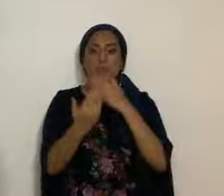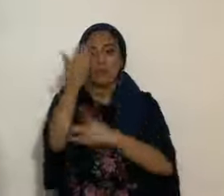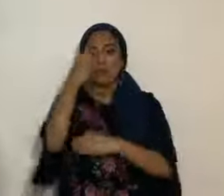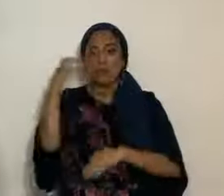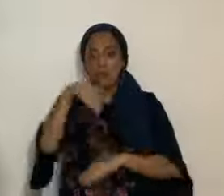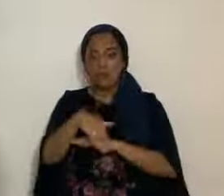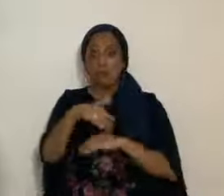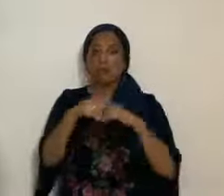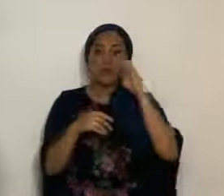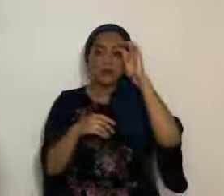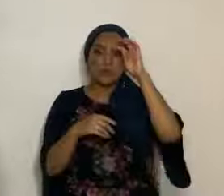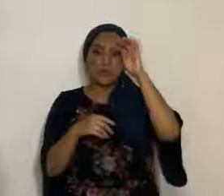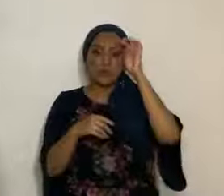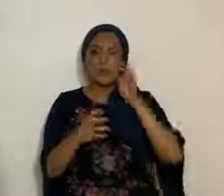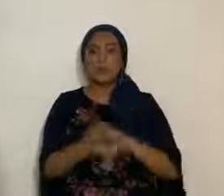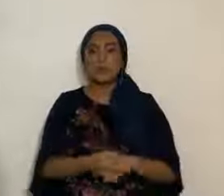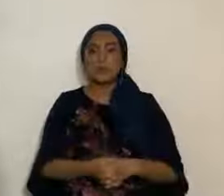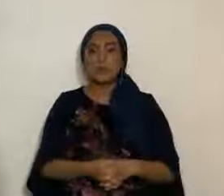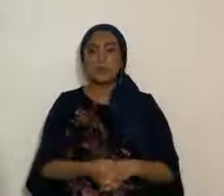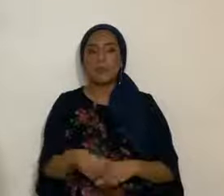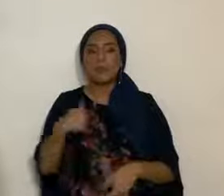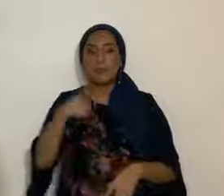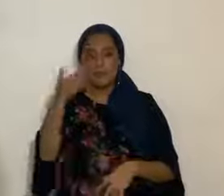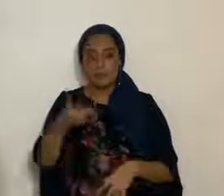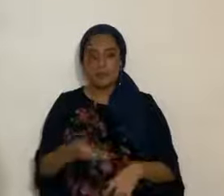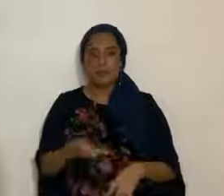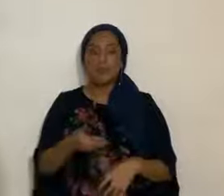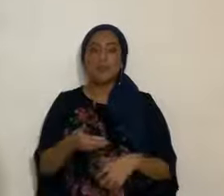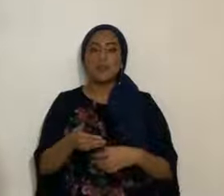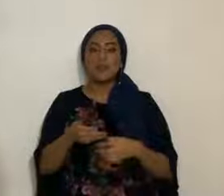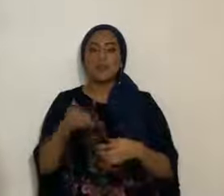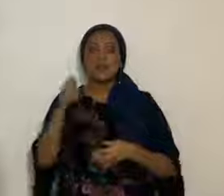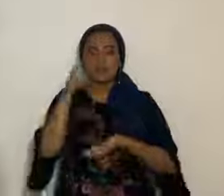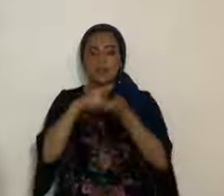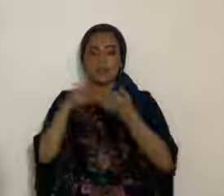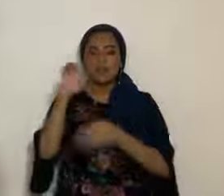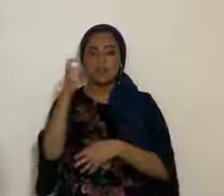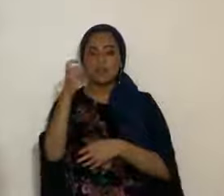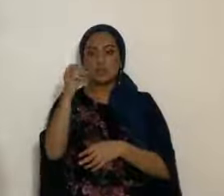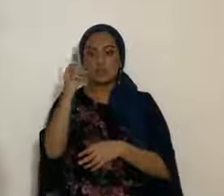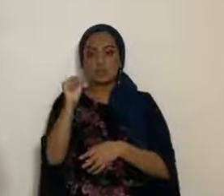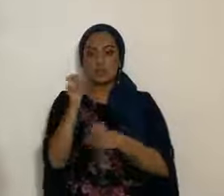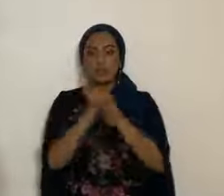noche. Les invito a que vayamos a Éxodo, capítulo 3.